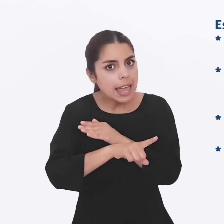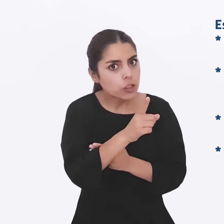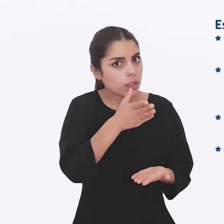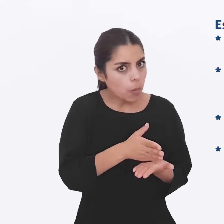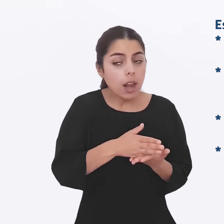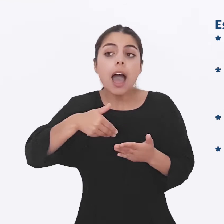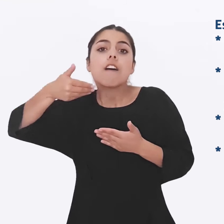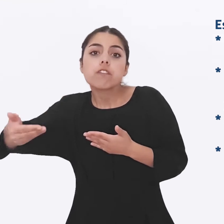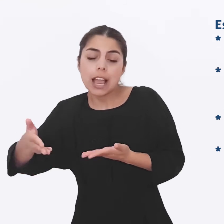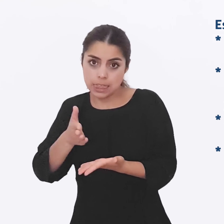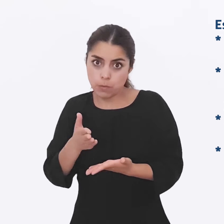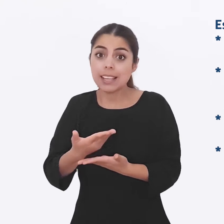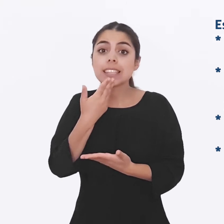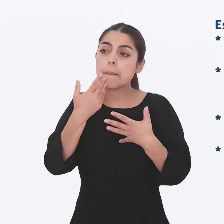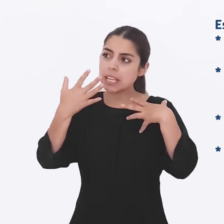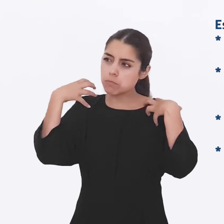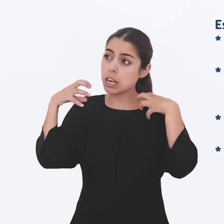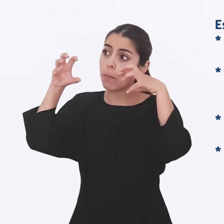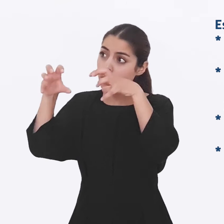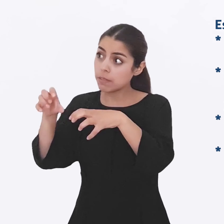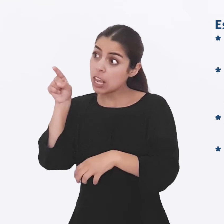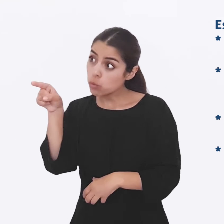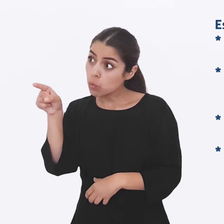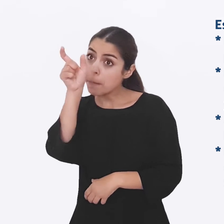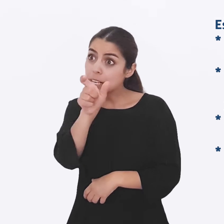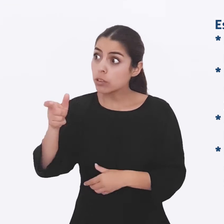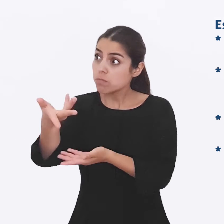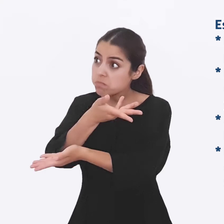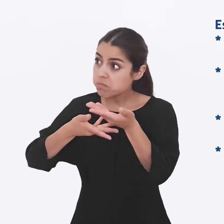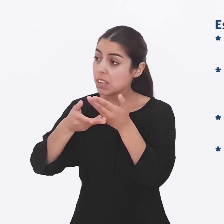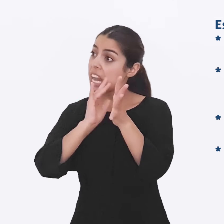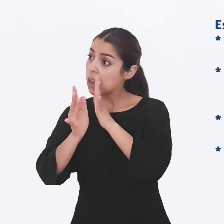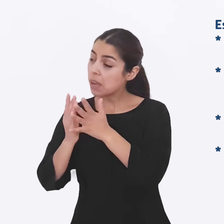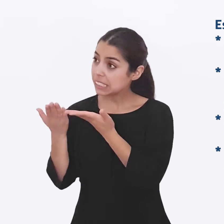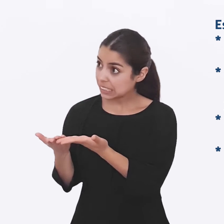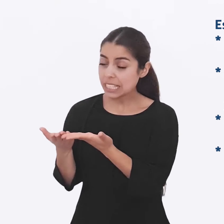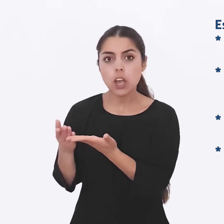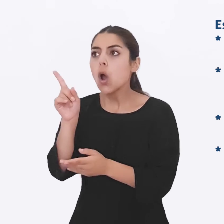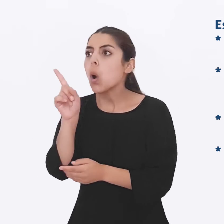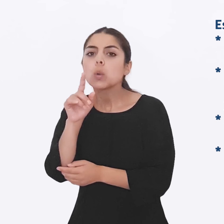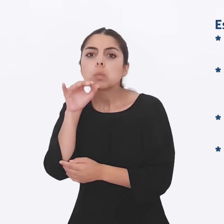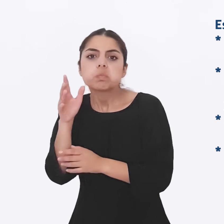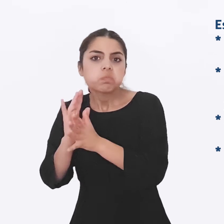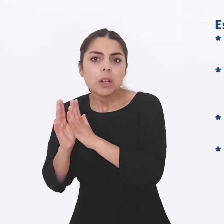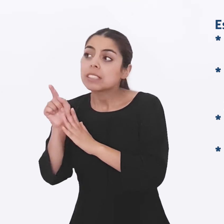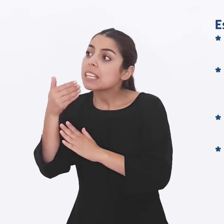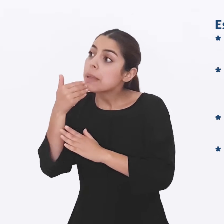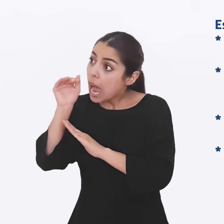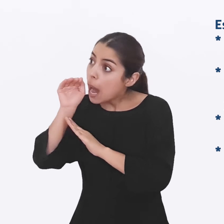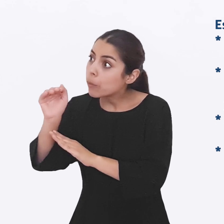dentro y fuera de la escuela, y entregar responsabilidades que impliquen interacción con personas usuarias y no usuarias de la lengua de señas, de manera de apoyar